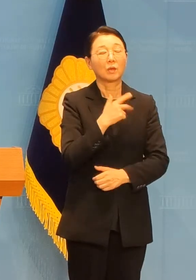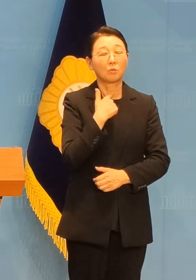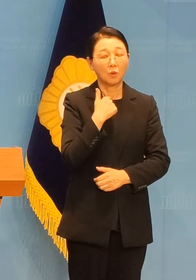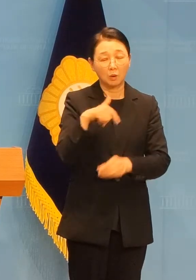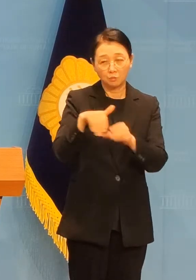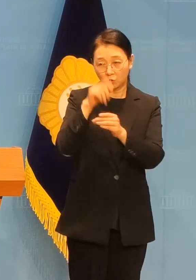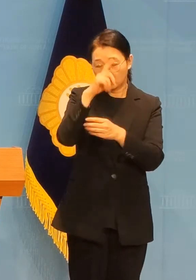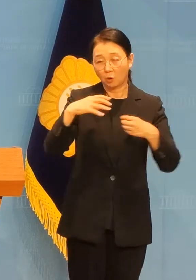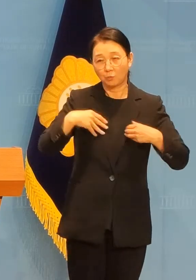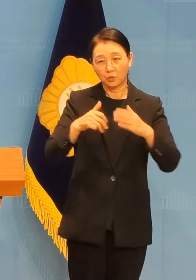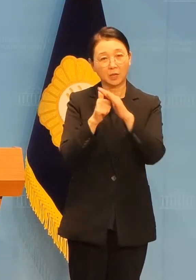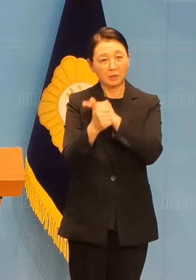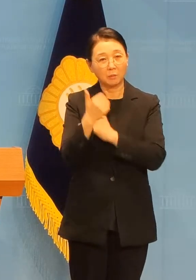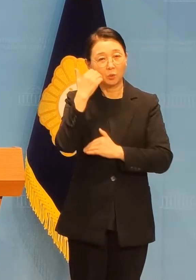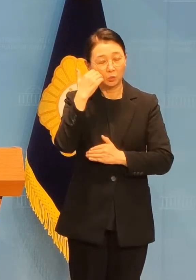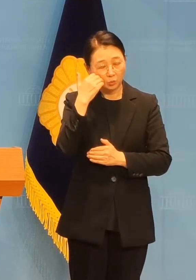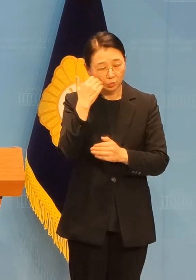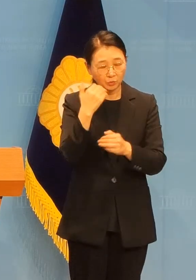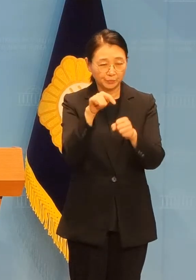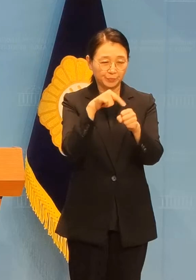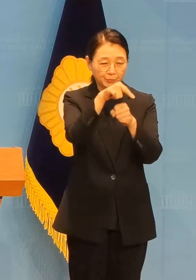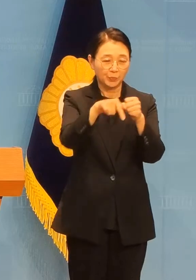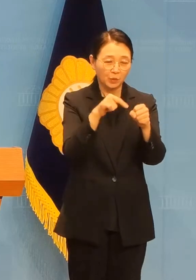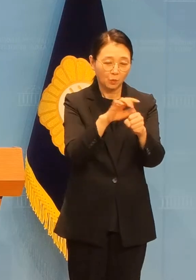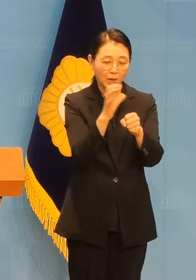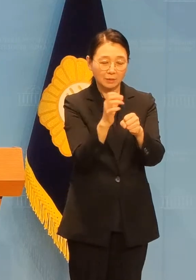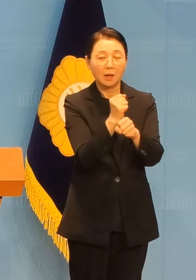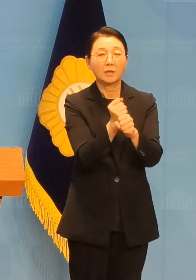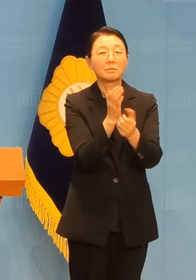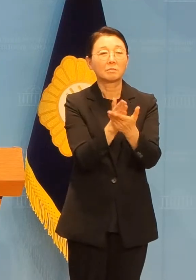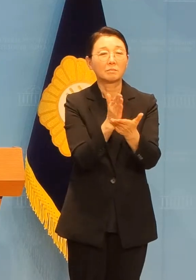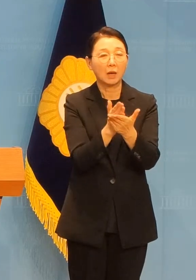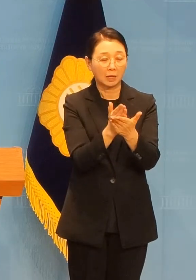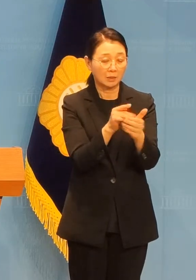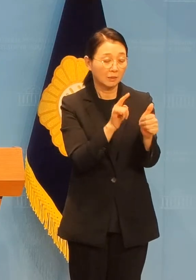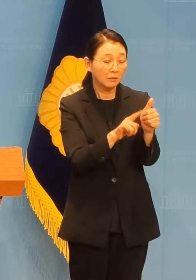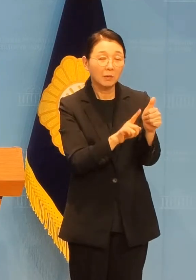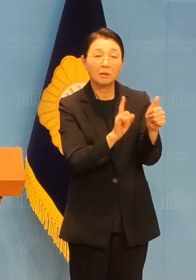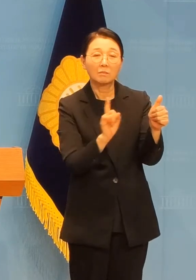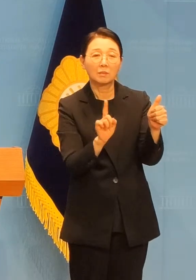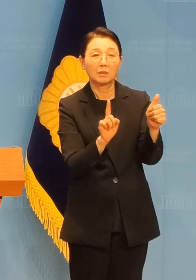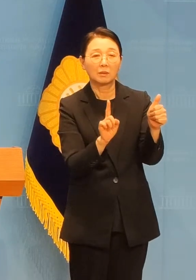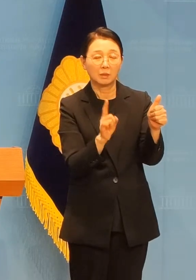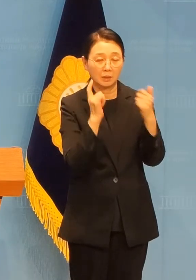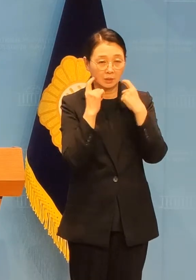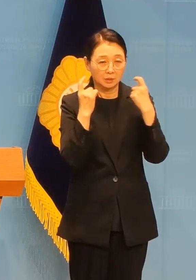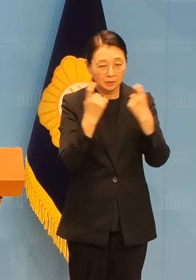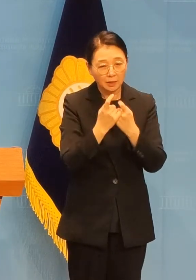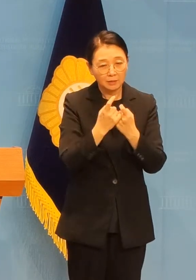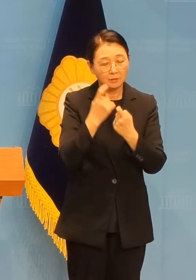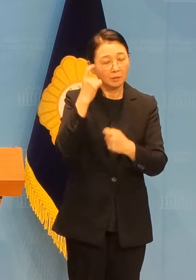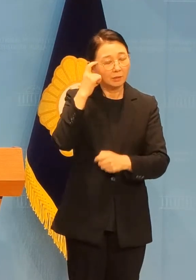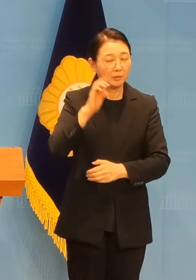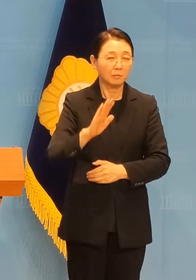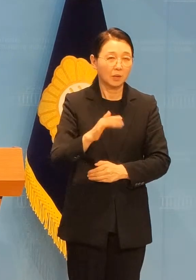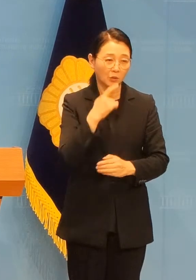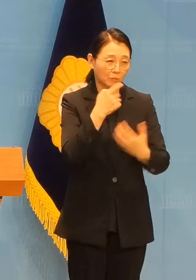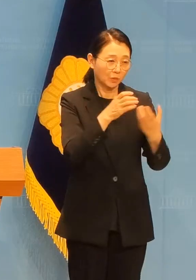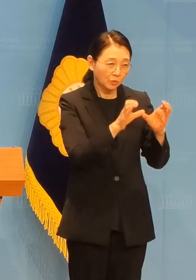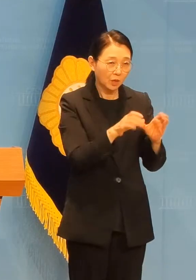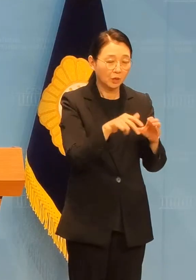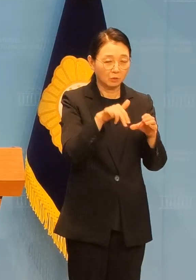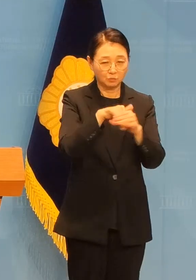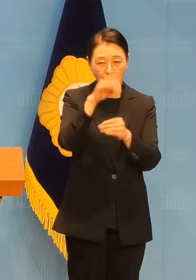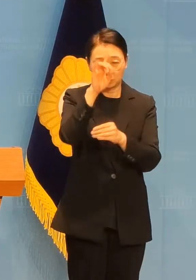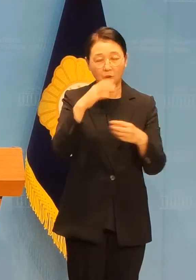당시 대표적인 탈원전론자였던 인사의 이 같은 발언은 개인적 소회를 넘어 민주당과 문재인